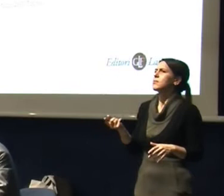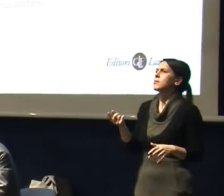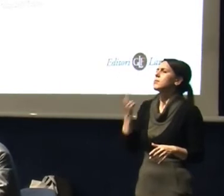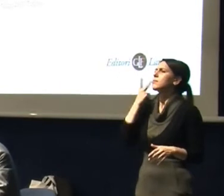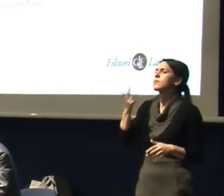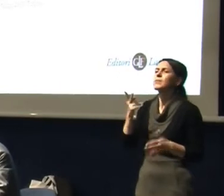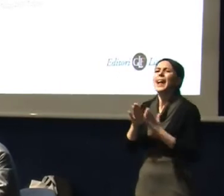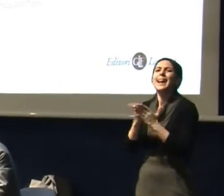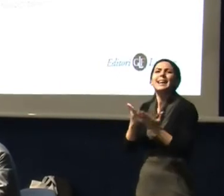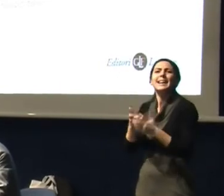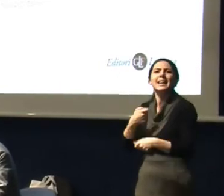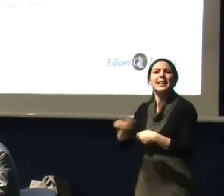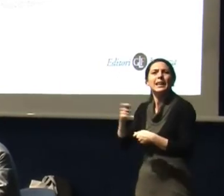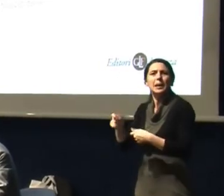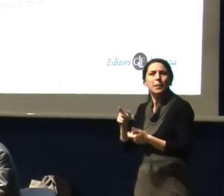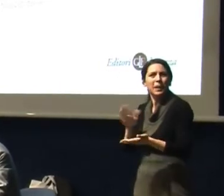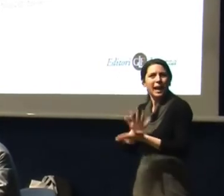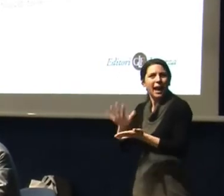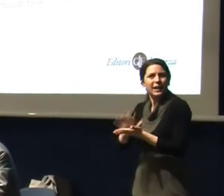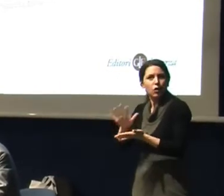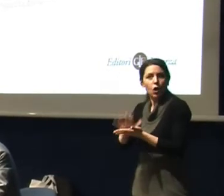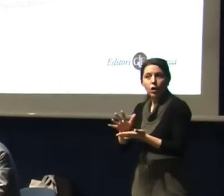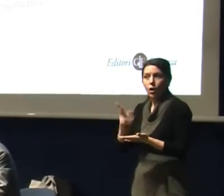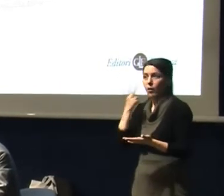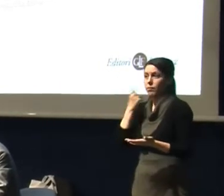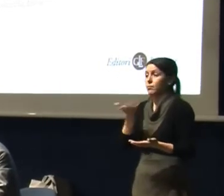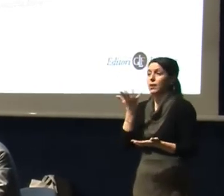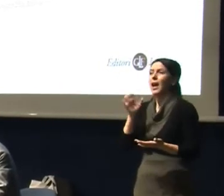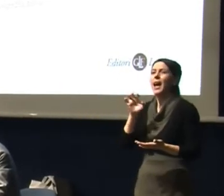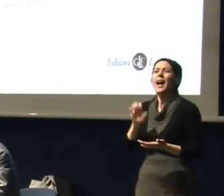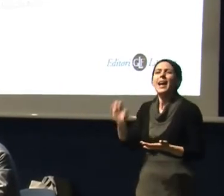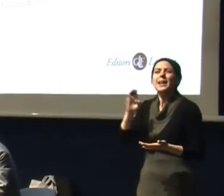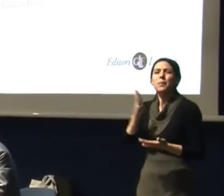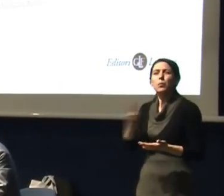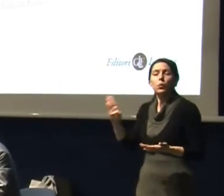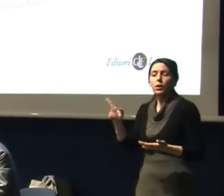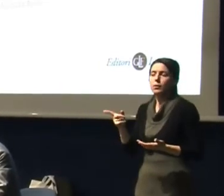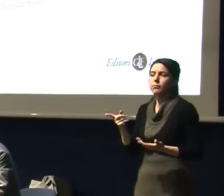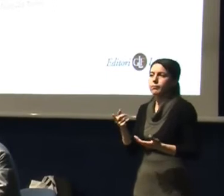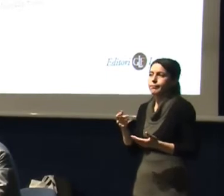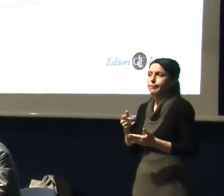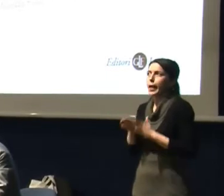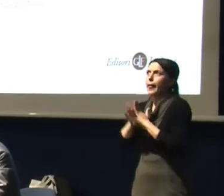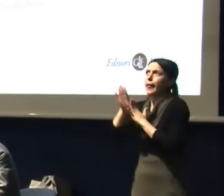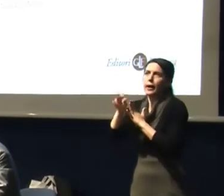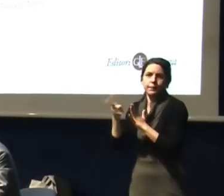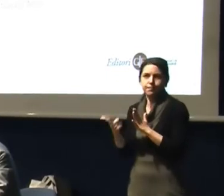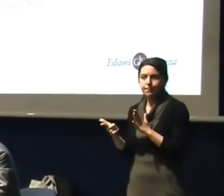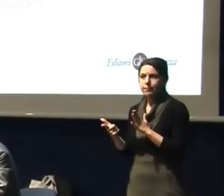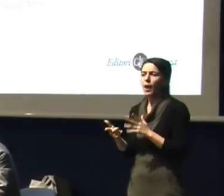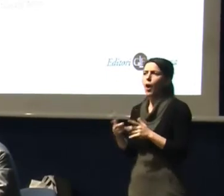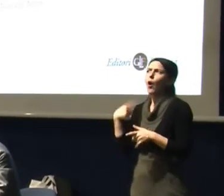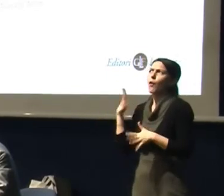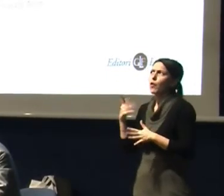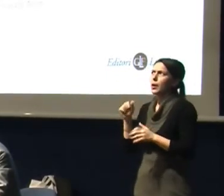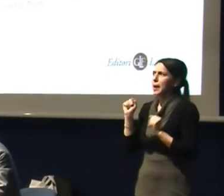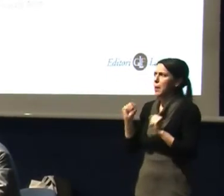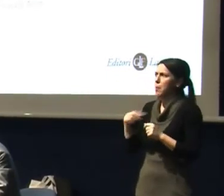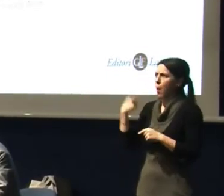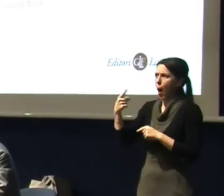card e dei libri perché si è visto che l'ebook non ha decollato poi però magari riusciremo anche a parlare di belle perché